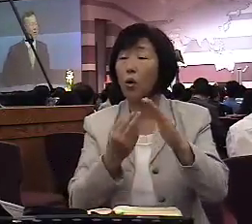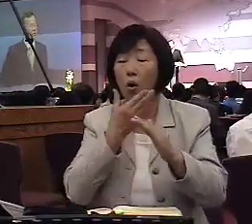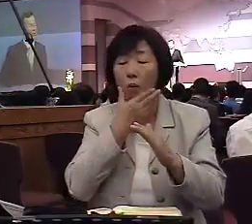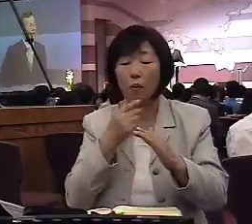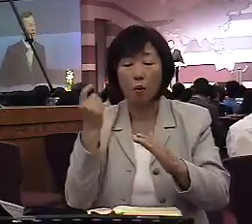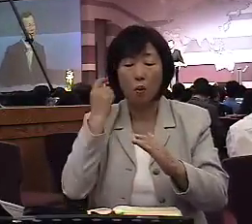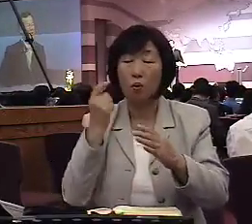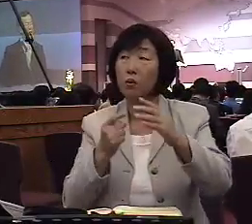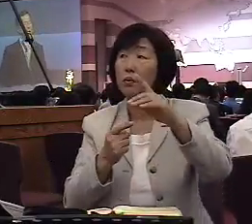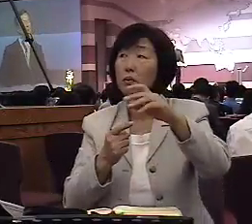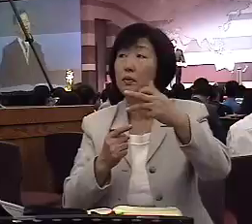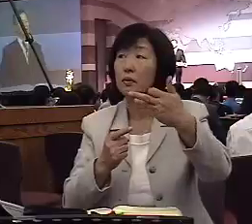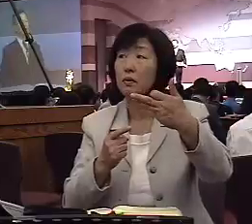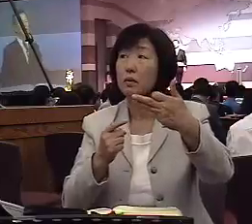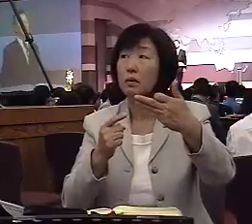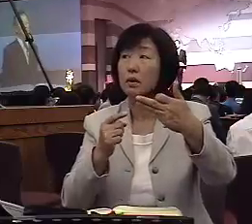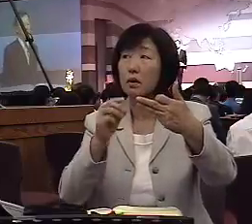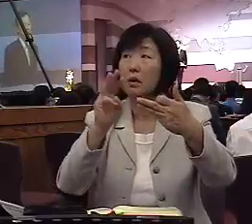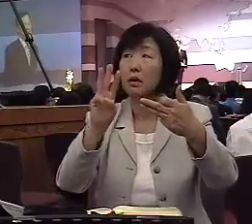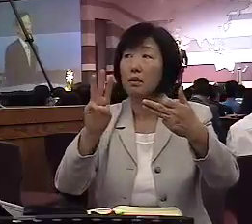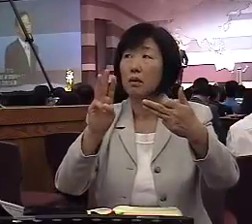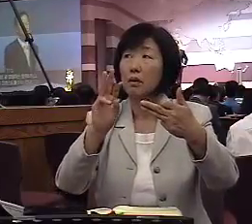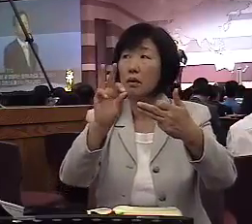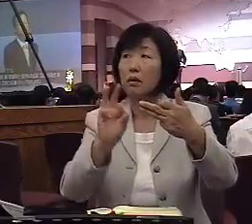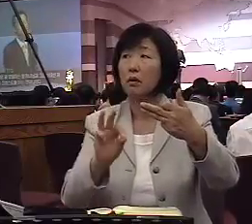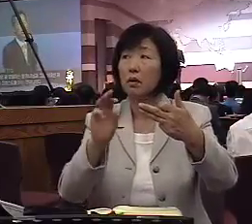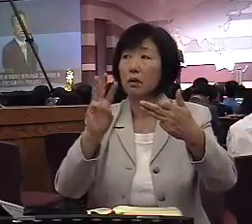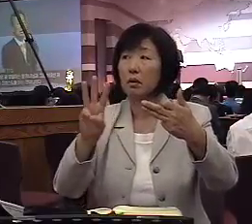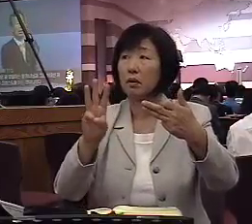17장 3절에 예수님께서 이런 말씀을 하십니다.